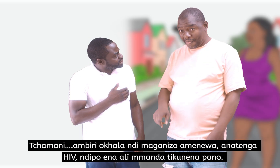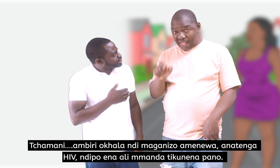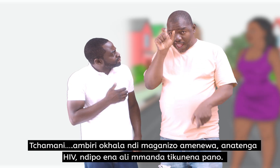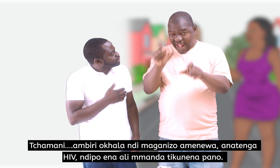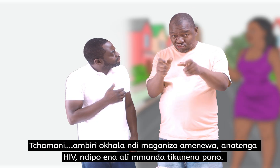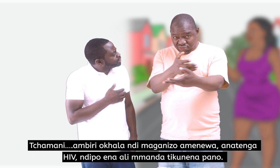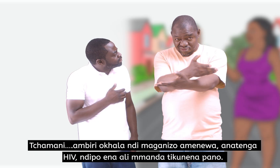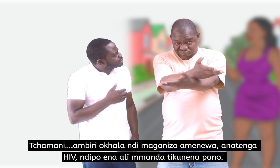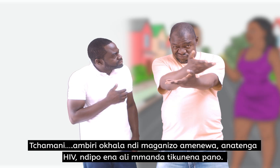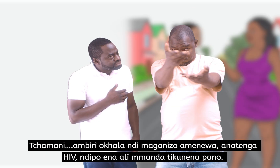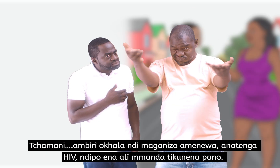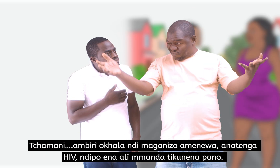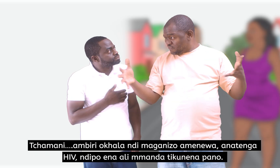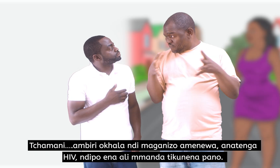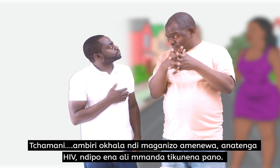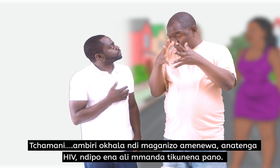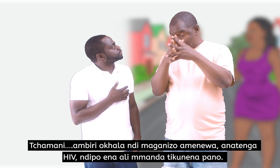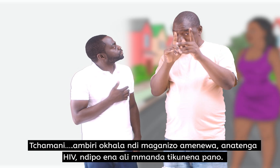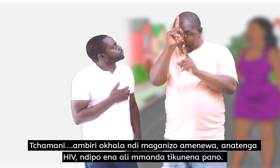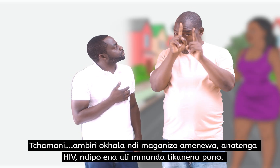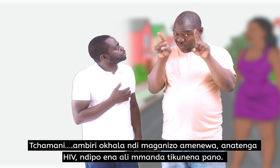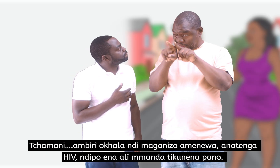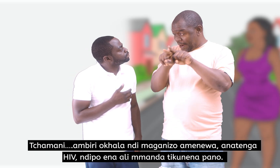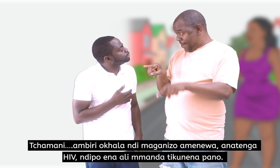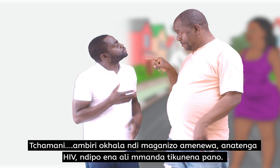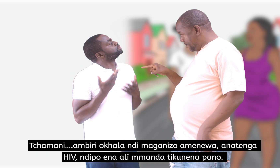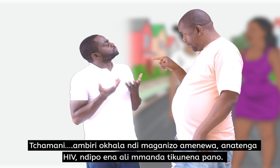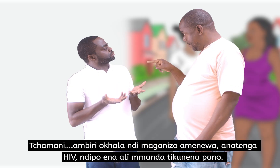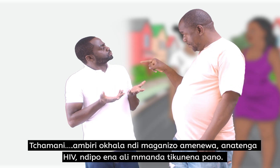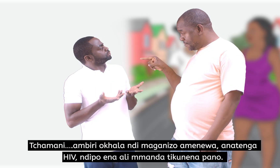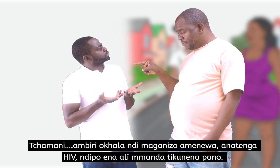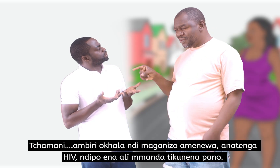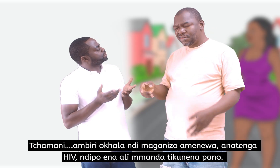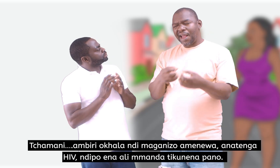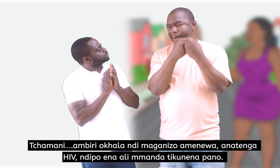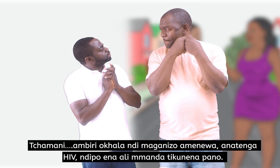Chairman, mbila ukani maganizo amene wanalenga HIV ndipo tukamba banali mmanda.